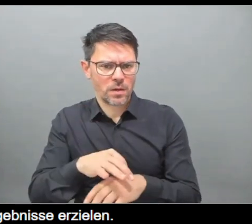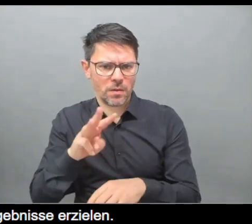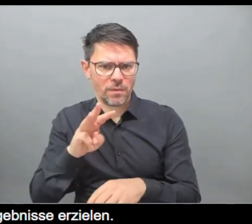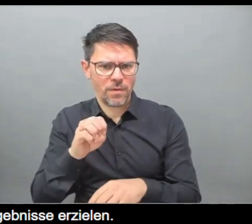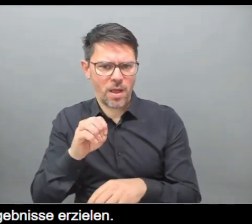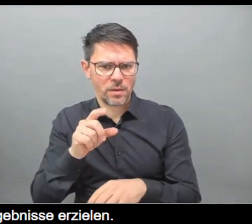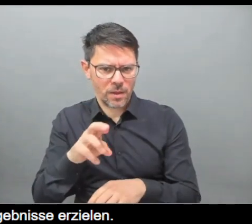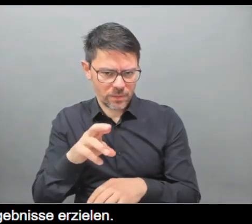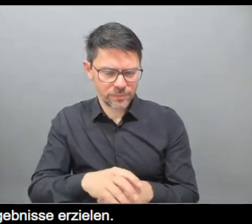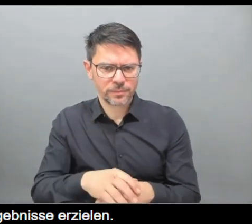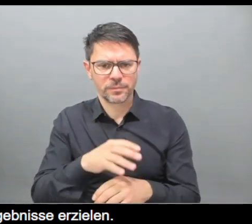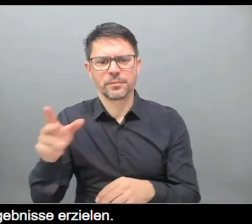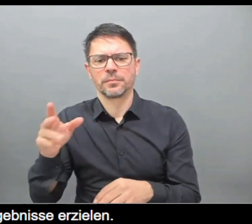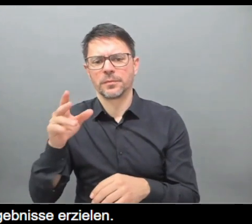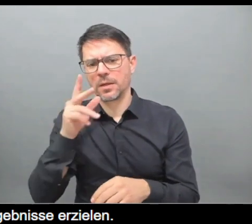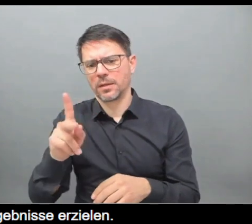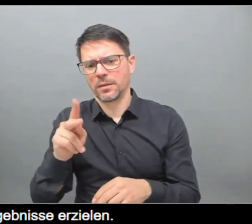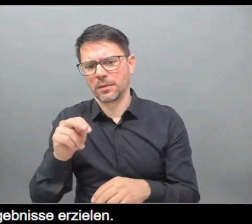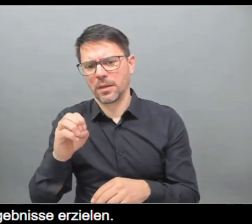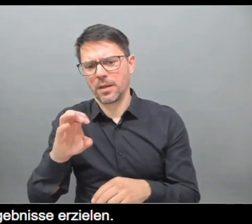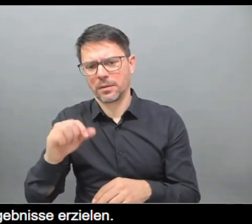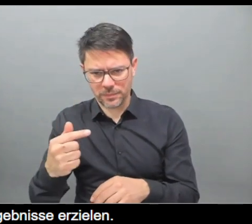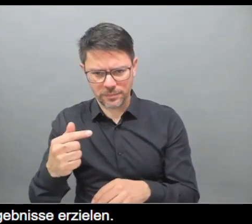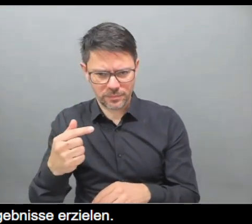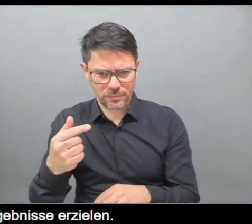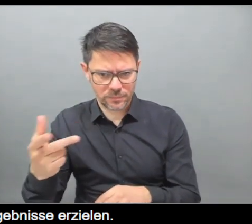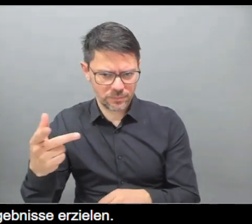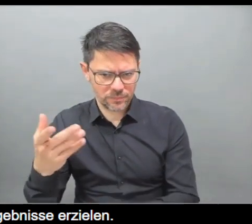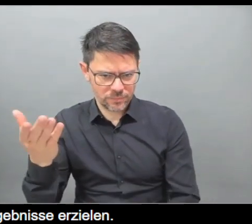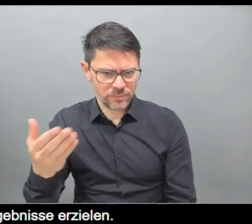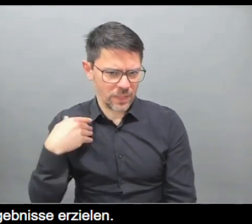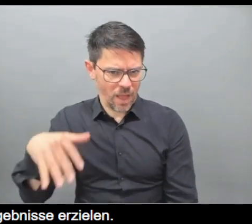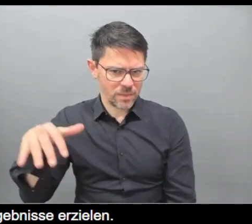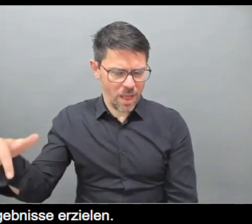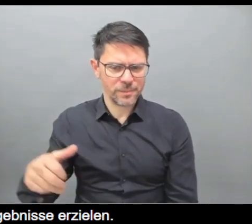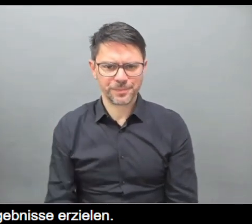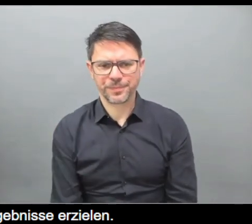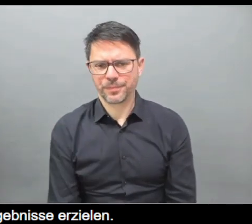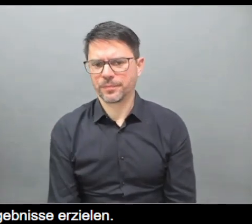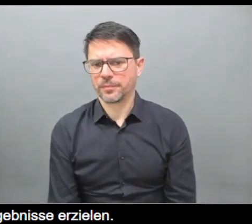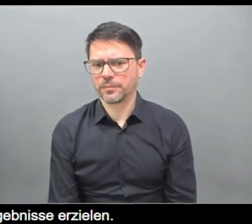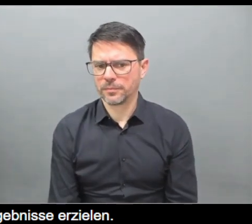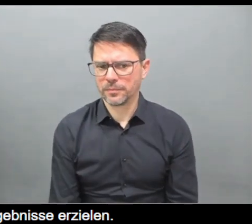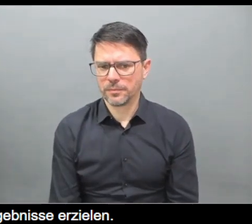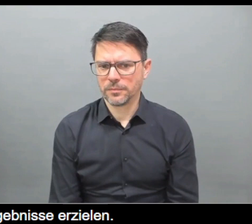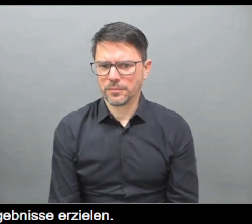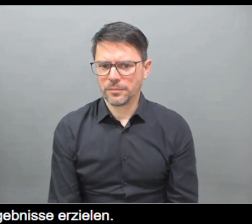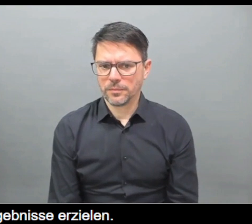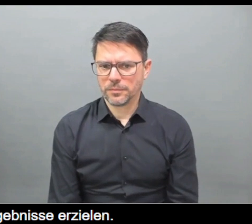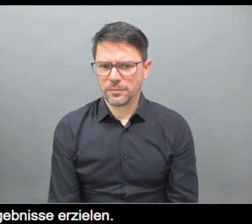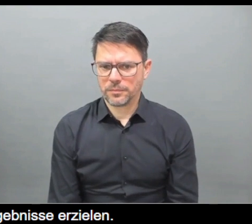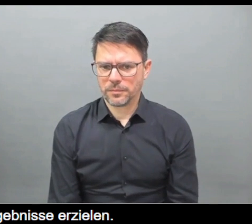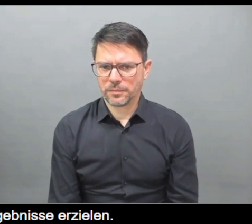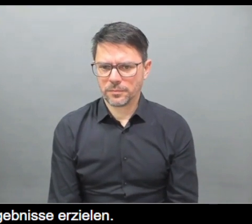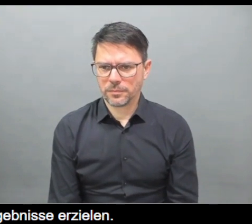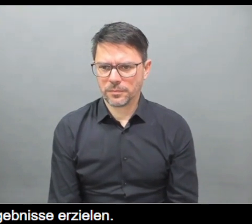schauen, was ist denn da passiert. Und wir müssen so eine Reform ja von den Patientinnen und Patienten her denken. Und es ist ja jetzt schon beschrieben worden, wenn